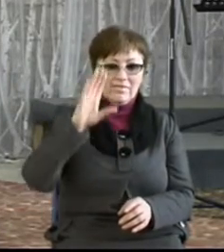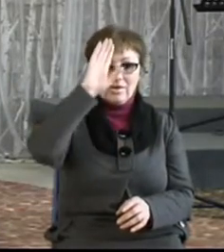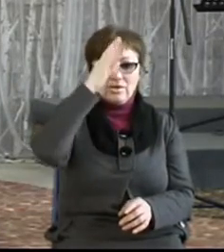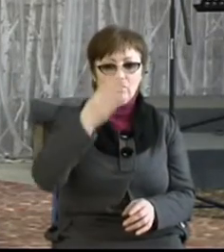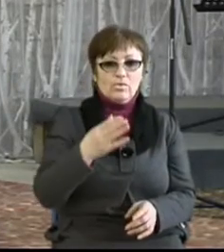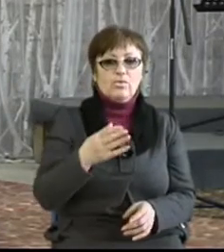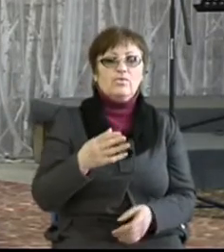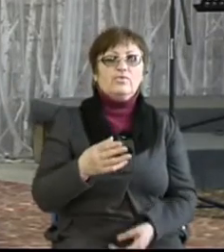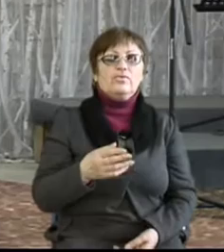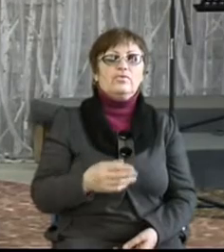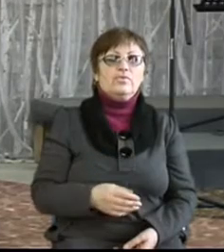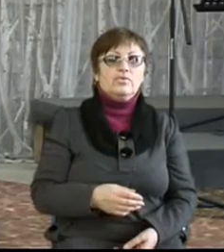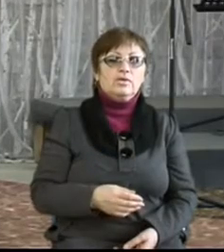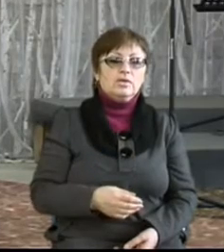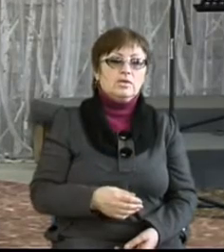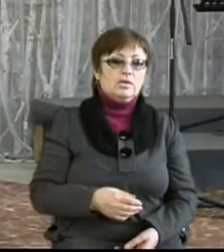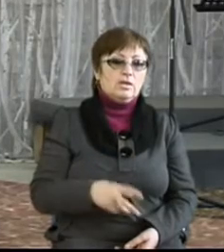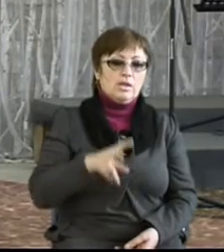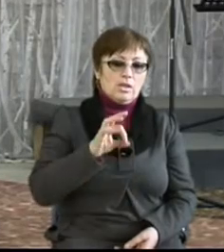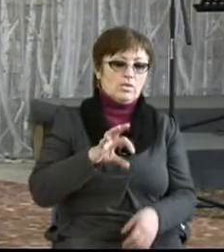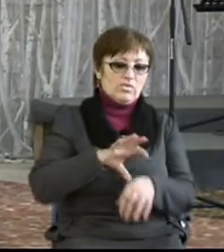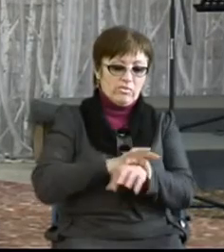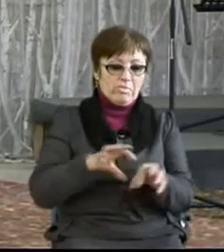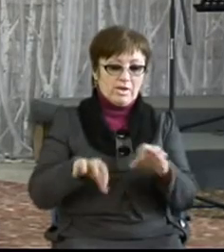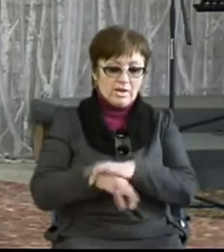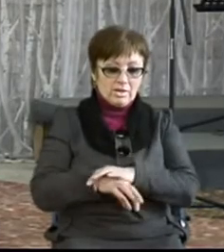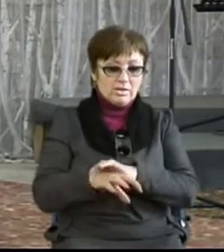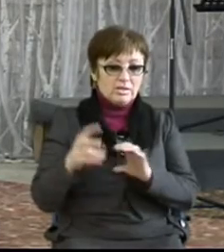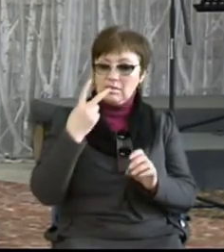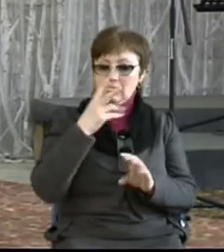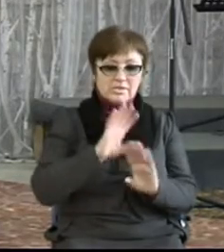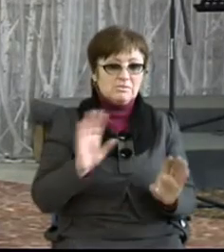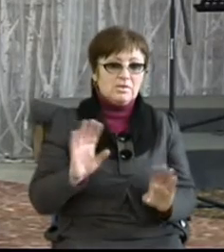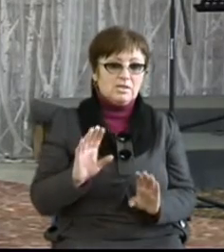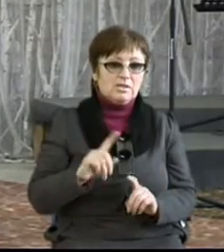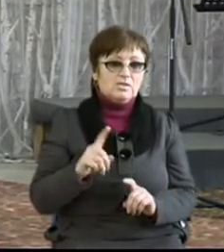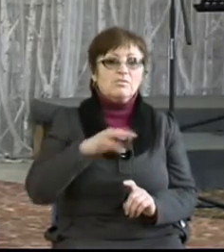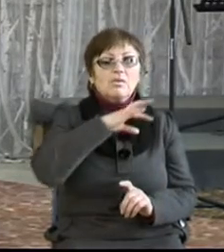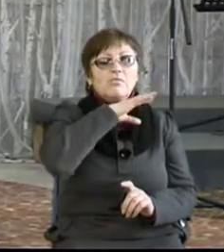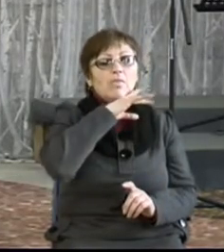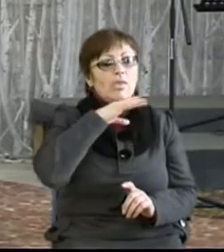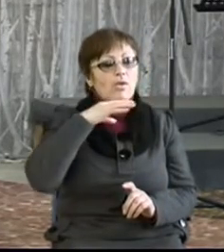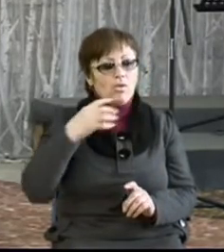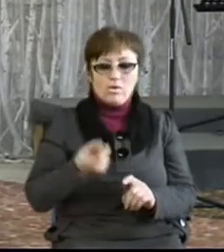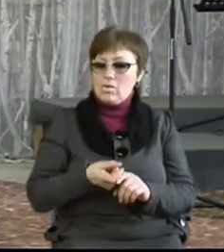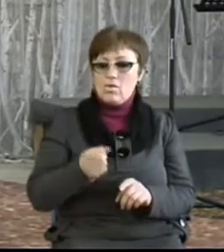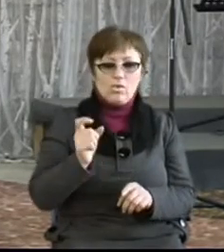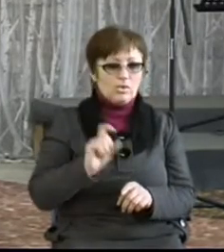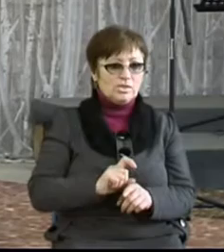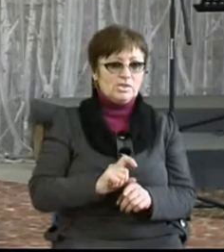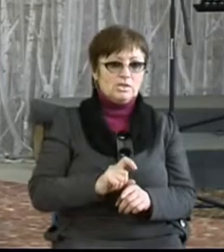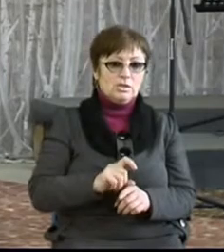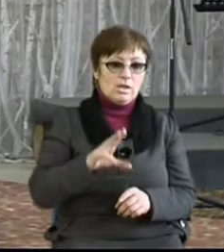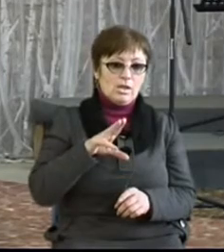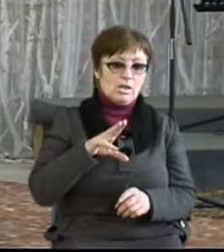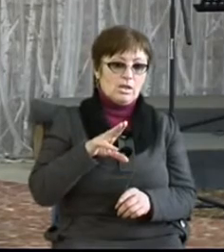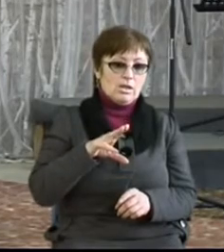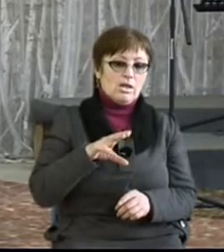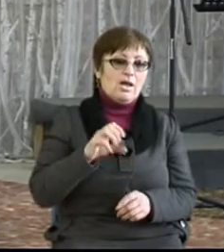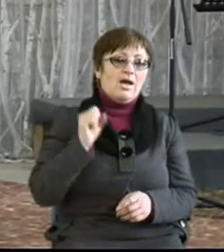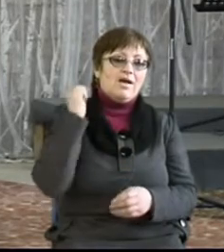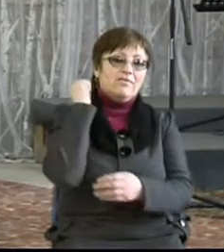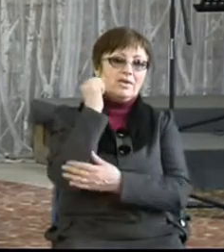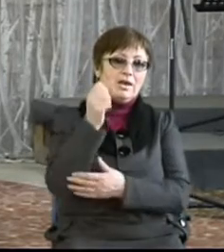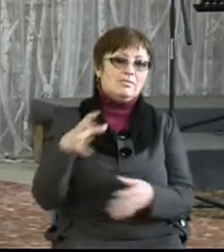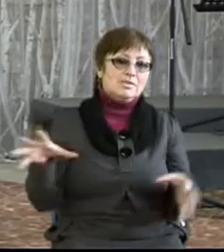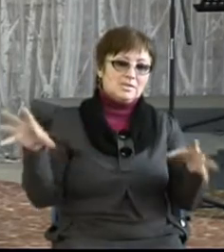и Гоморру, вот, и Лот был уведен в плен, несмотря на это, то, что их было достаточно много, Лот собирает свой отряд, по-моему, около там